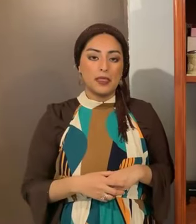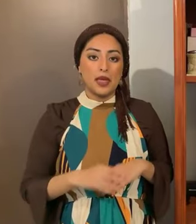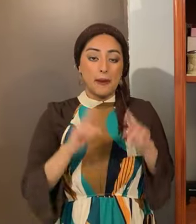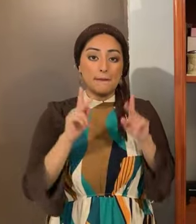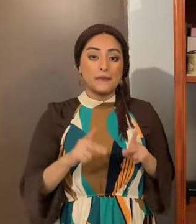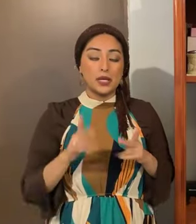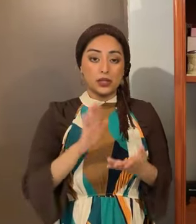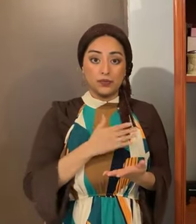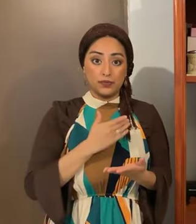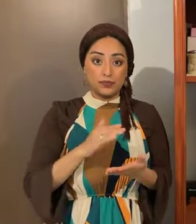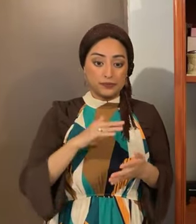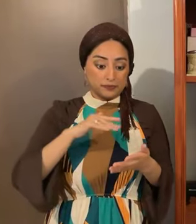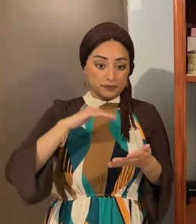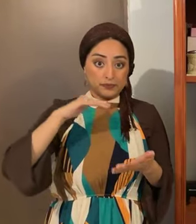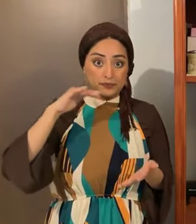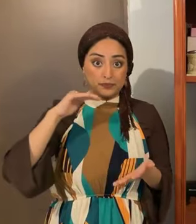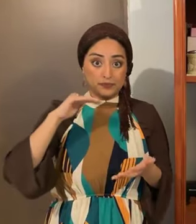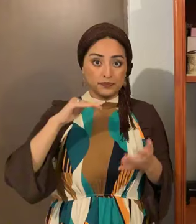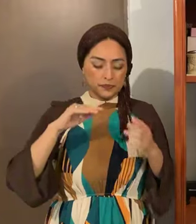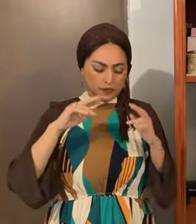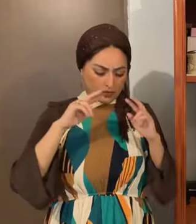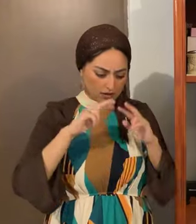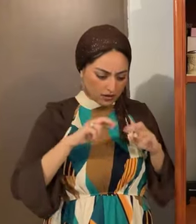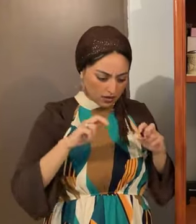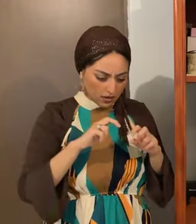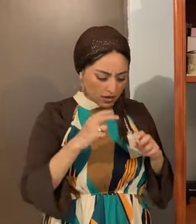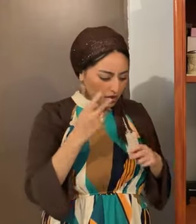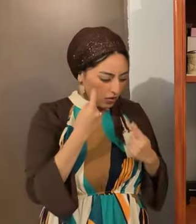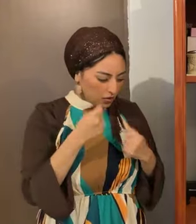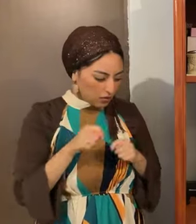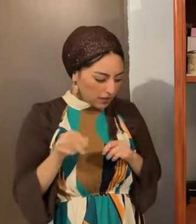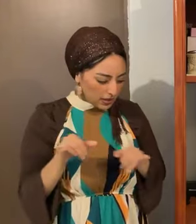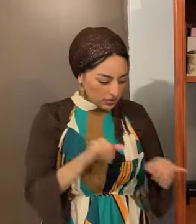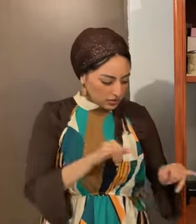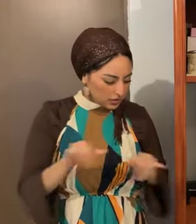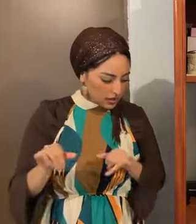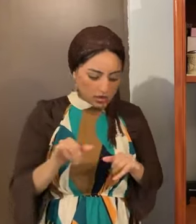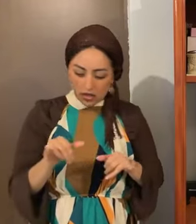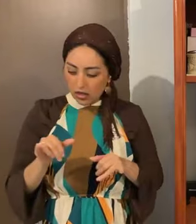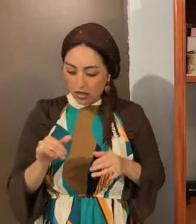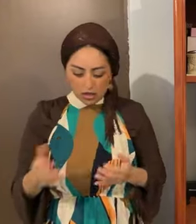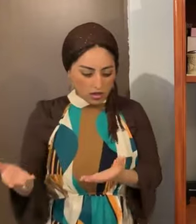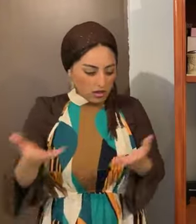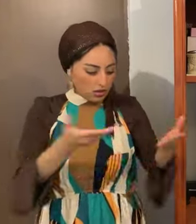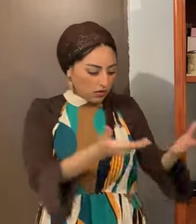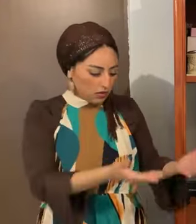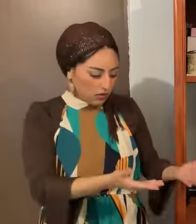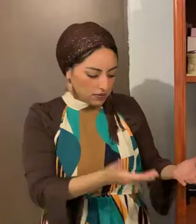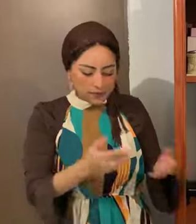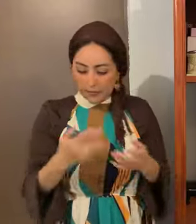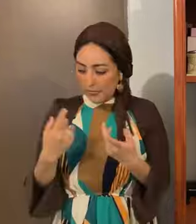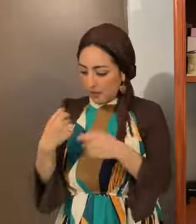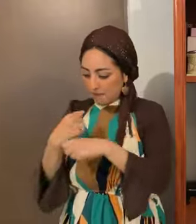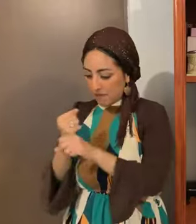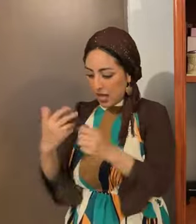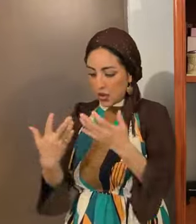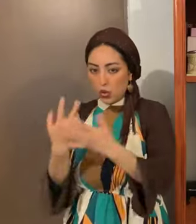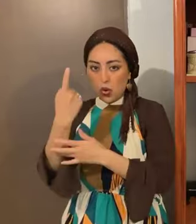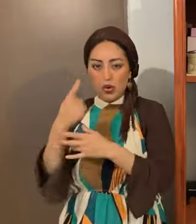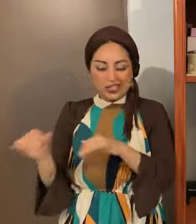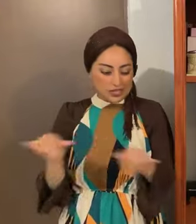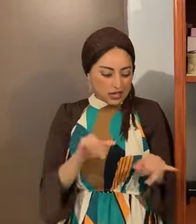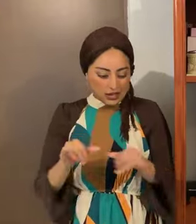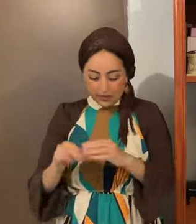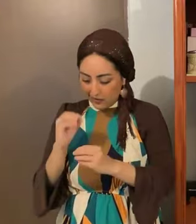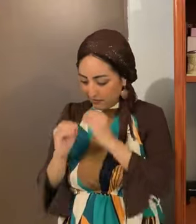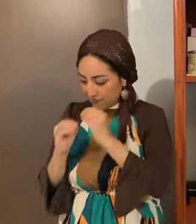músico e investigador, él hizo precisamente esta reconstrucción basándose en ese diseño que encontraron